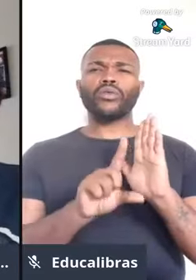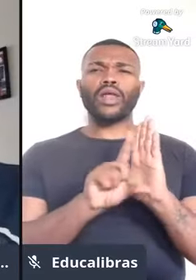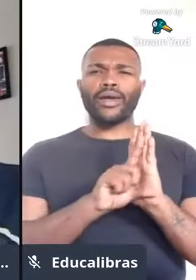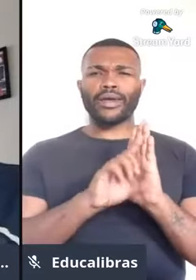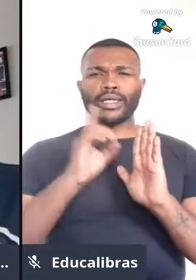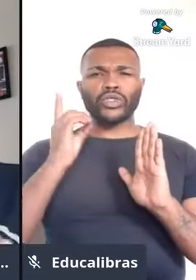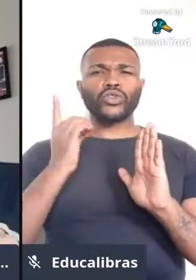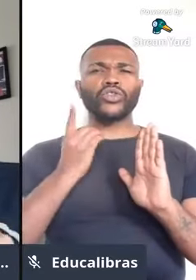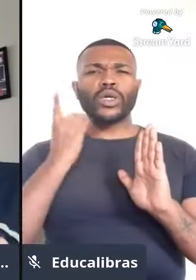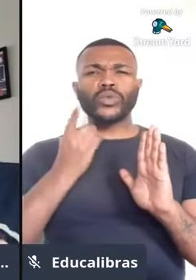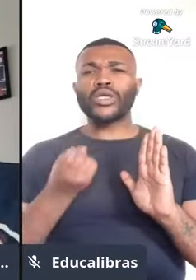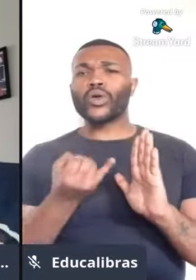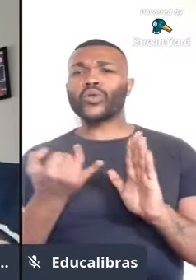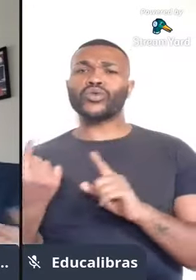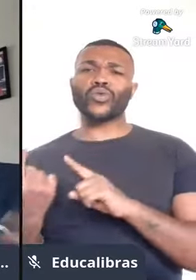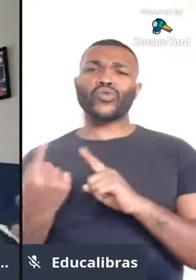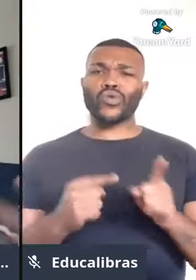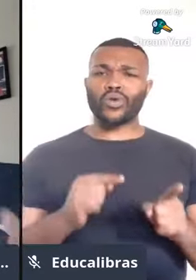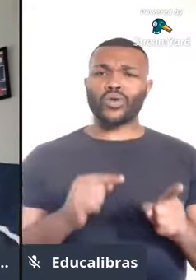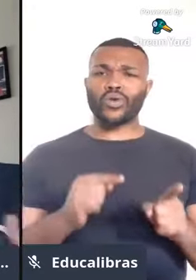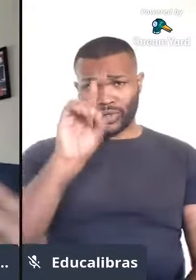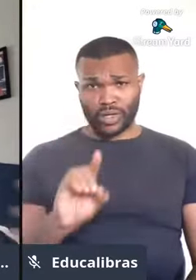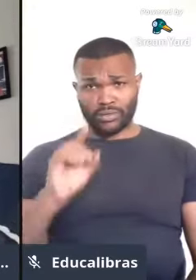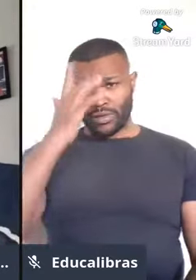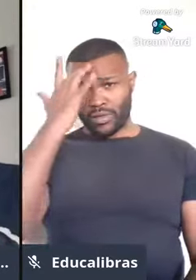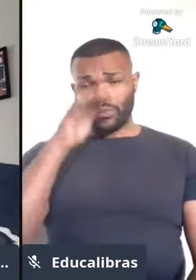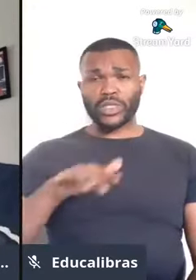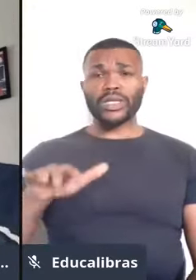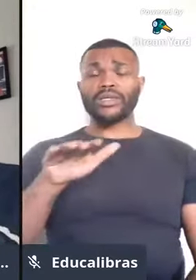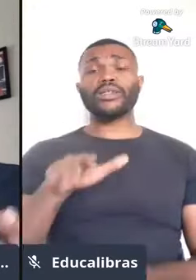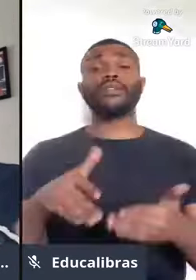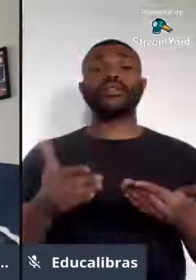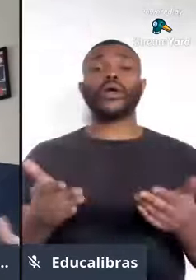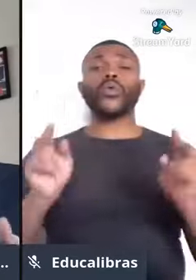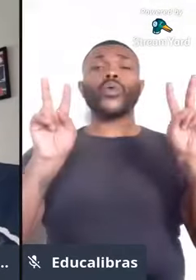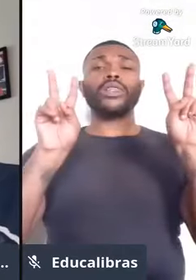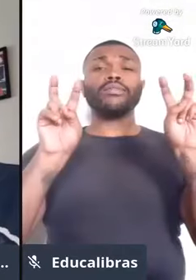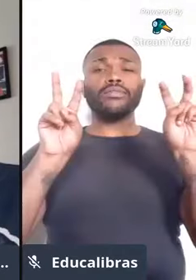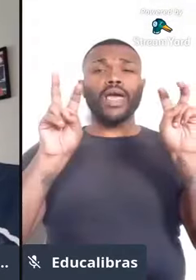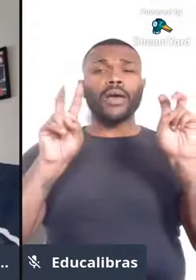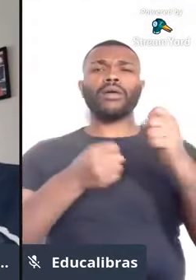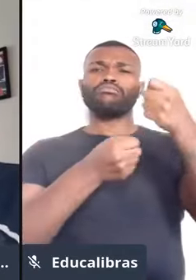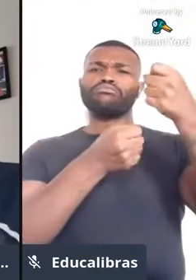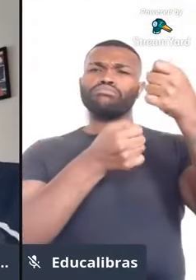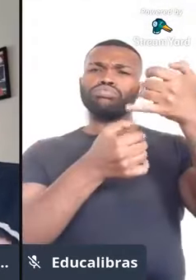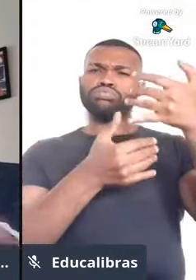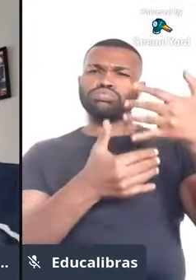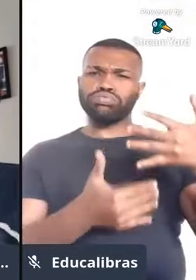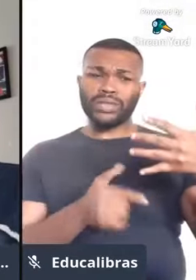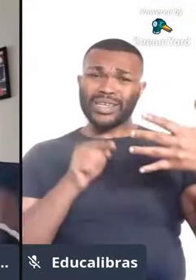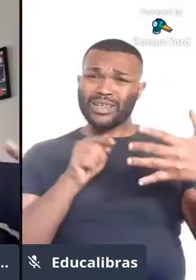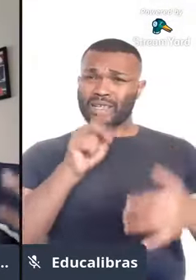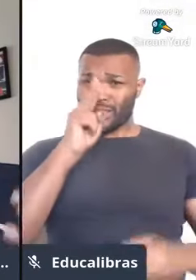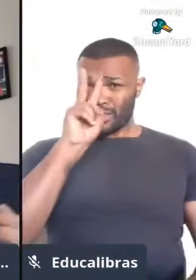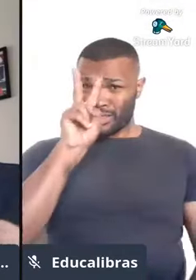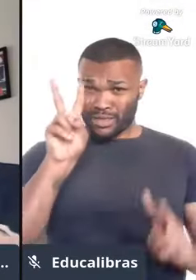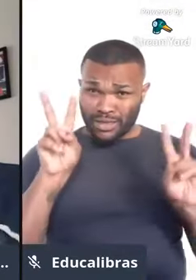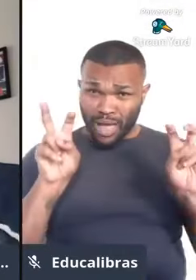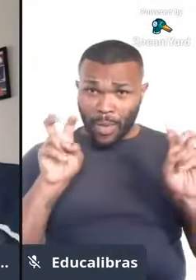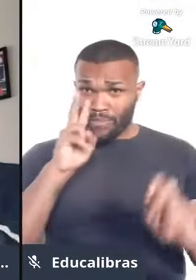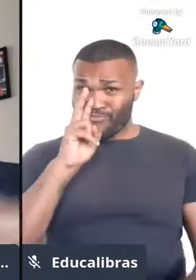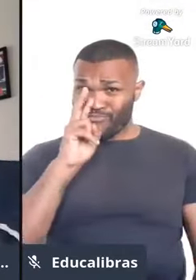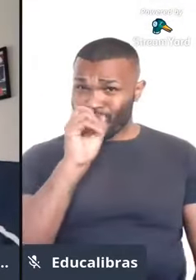com deficiência. E eu fiz muitas matérias que tratavam desses temas, que eram temas muito fortes, e isso levou